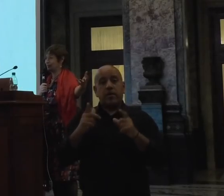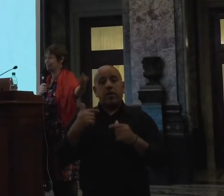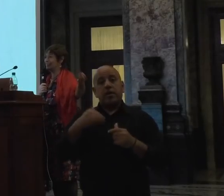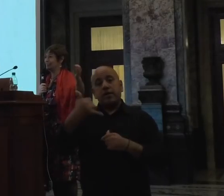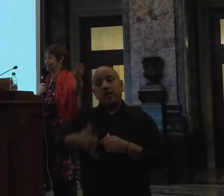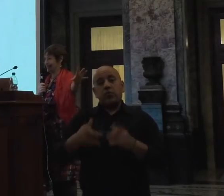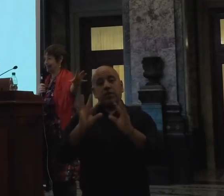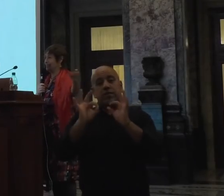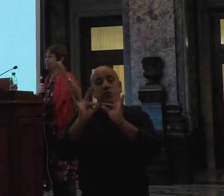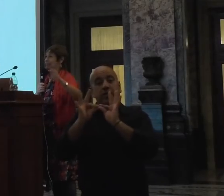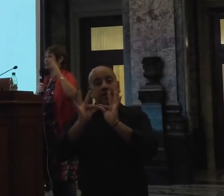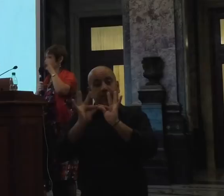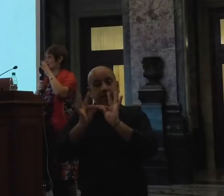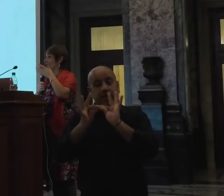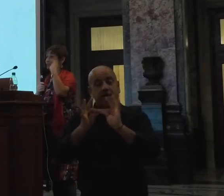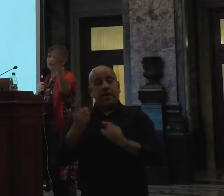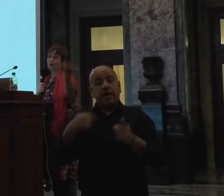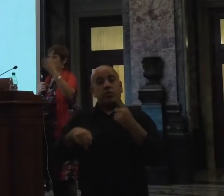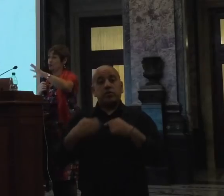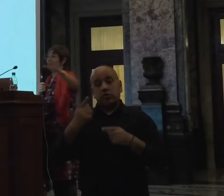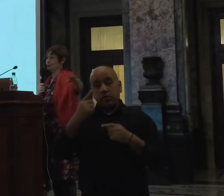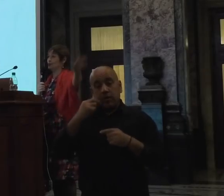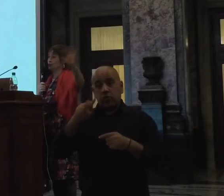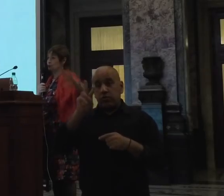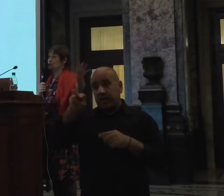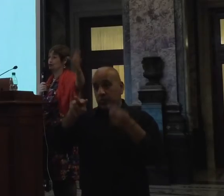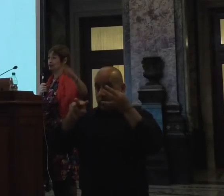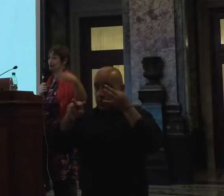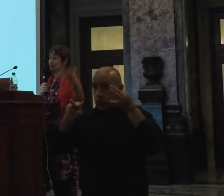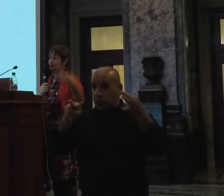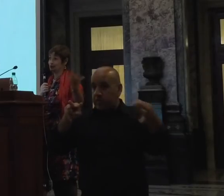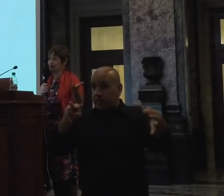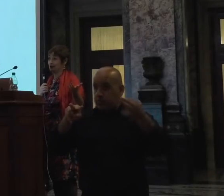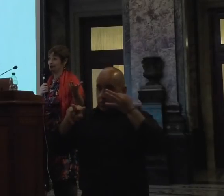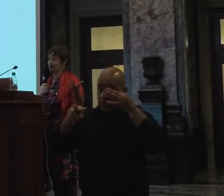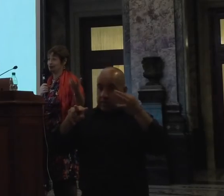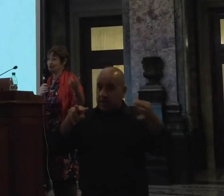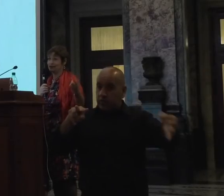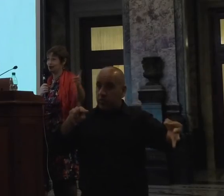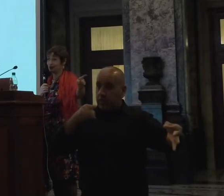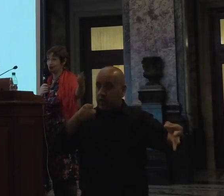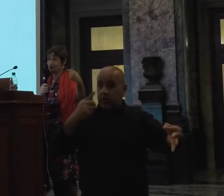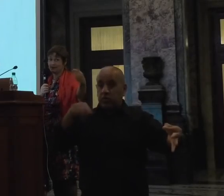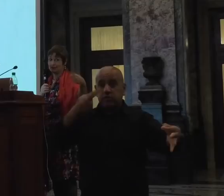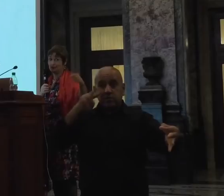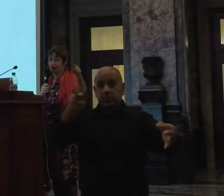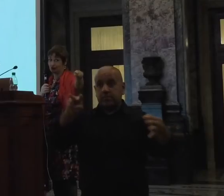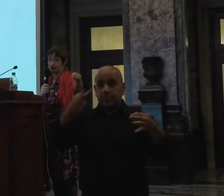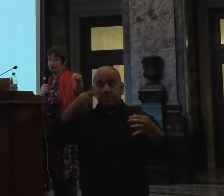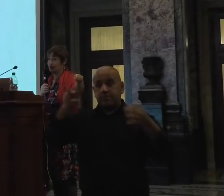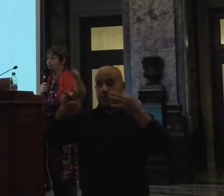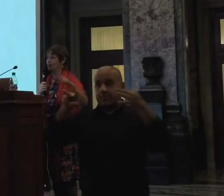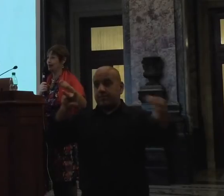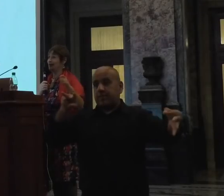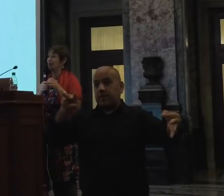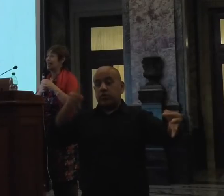un intérprete aquí, y entonces de repente no lo estoy viendo, pero estoy muy consciente de esto y estoy viendo cierta medida. No sé cómo va a ser eso, porque lo estoy